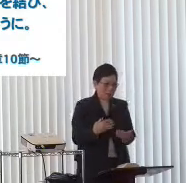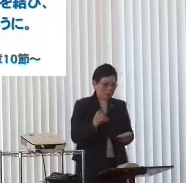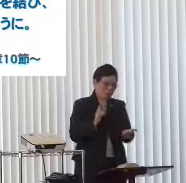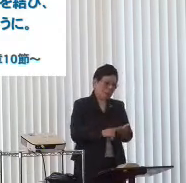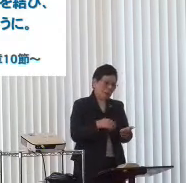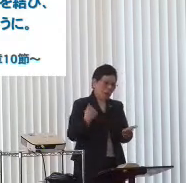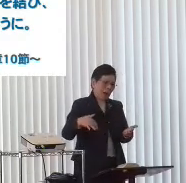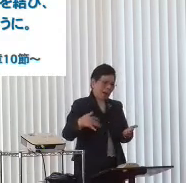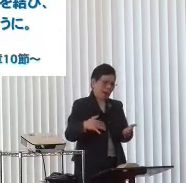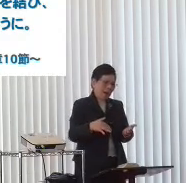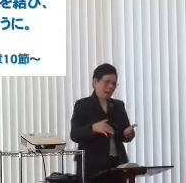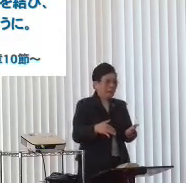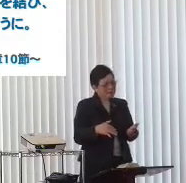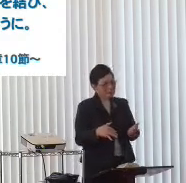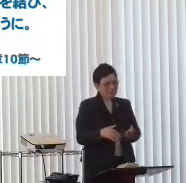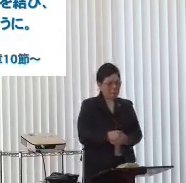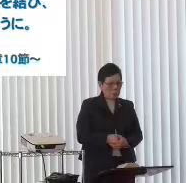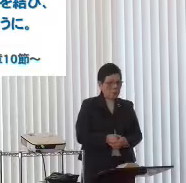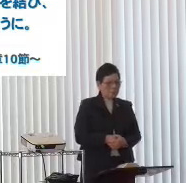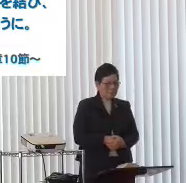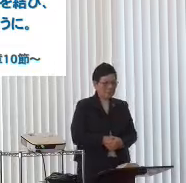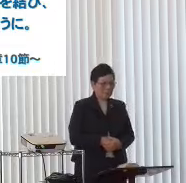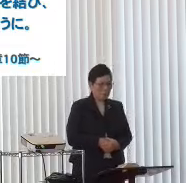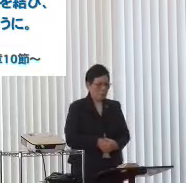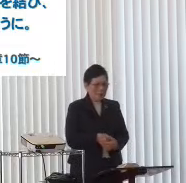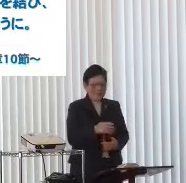それないですかね。それは僕の目標ですかね。